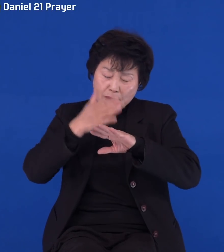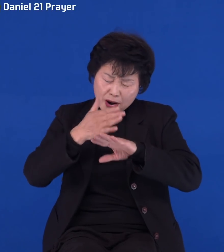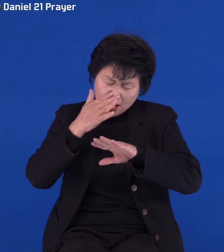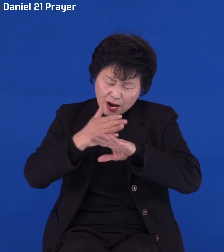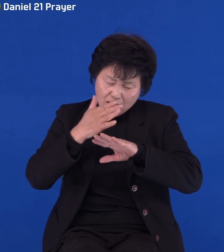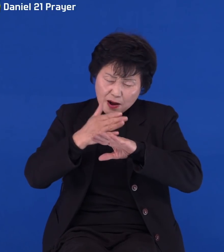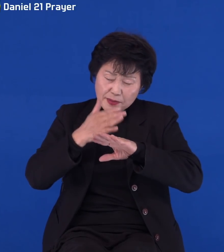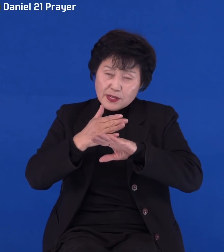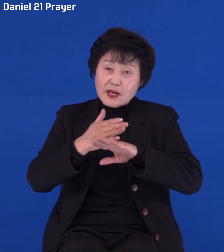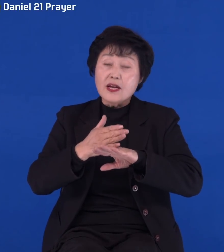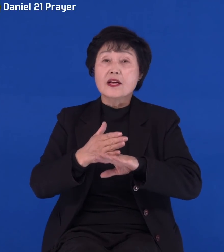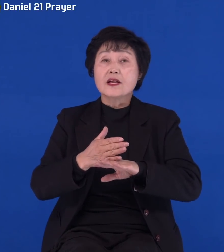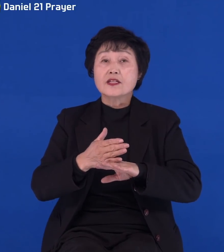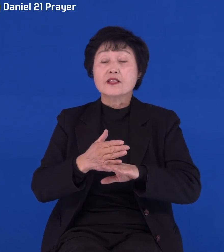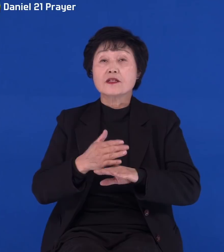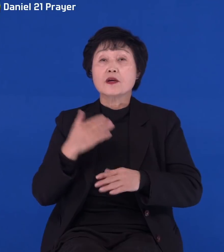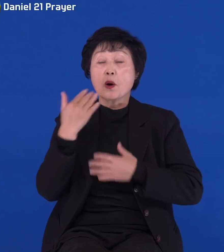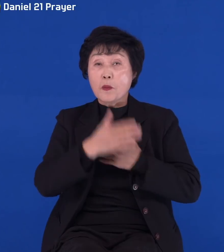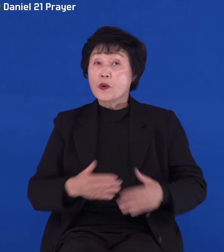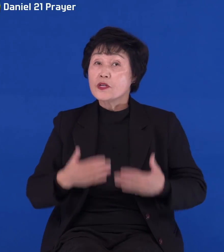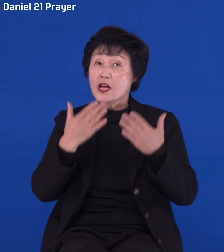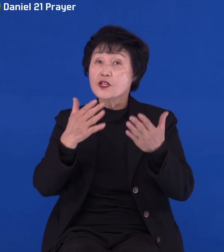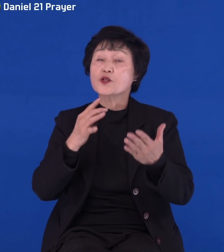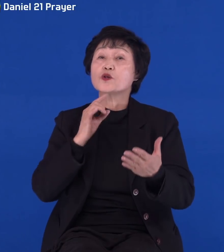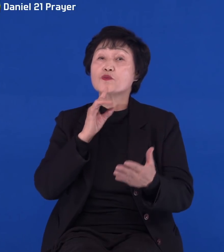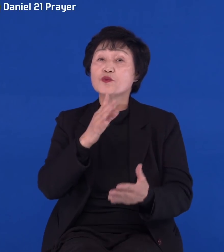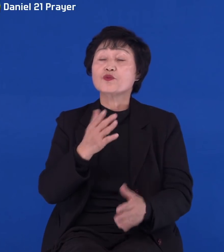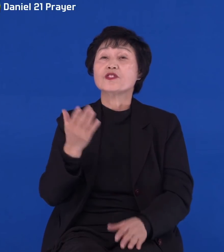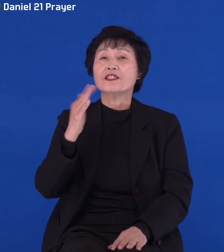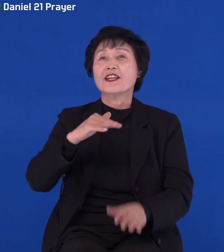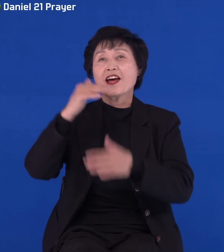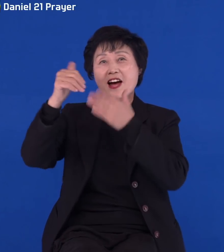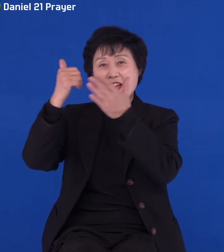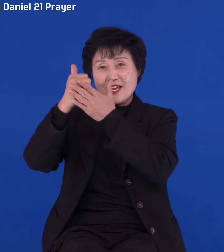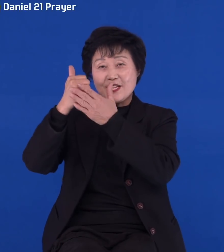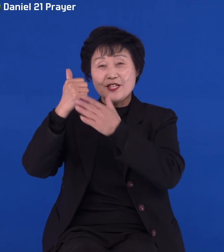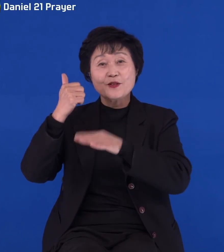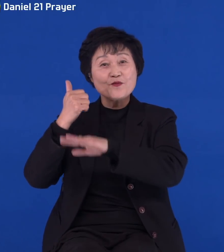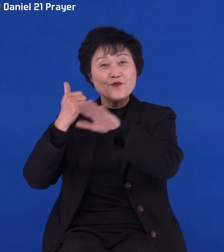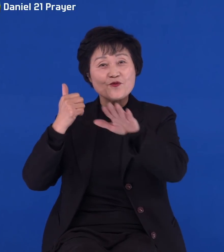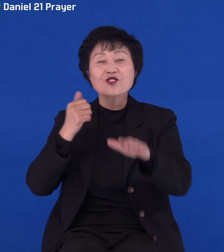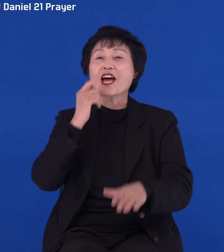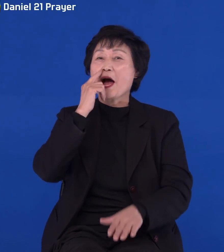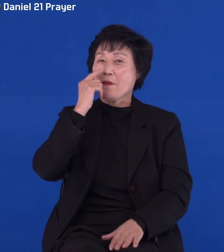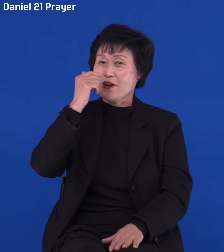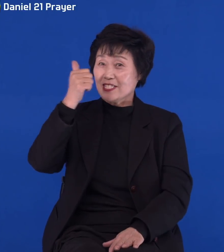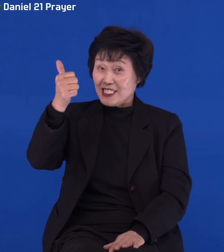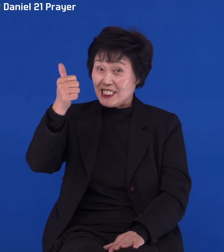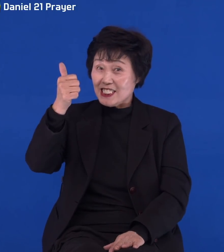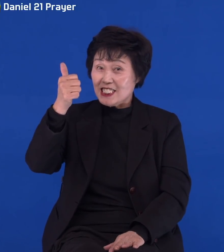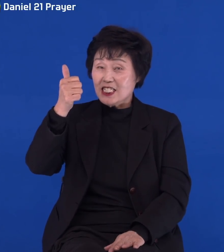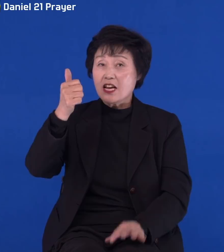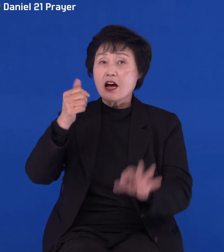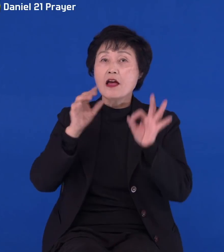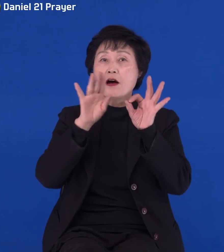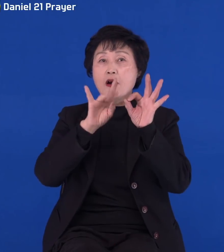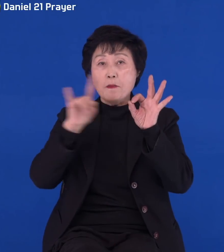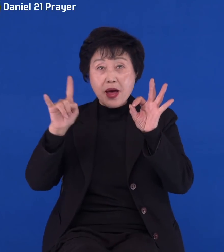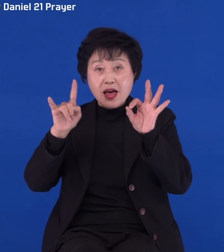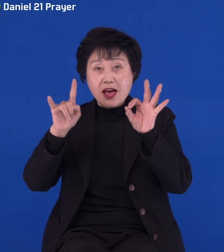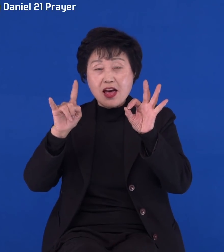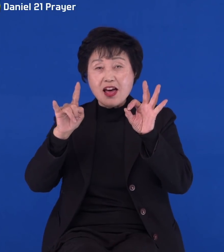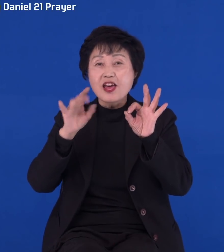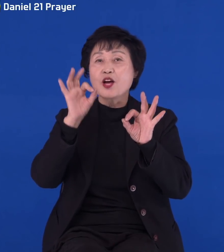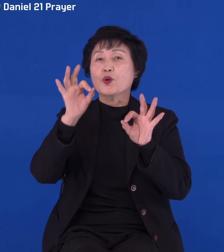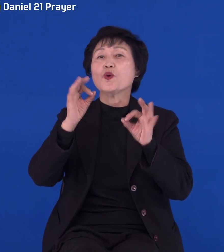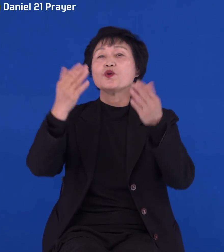했던 것뿐인데, 우리 하나님은 아버지잖아요. 10배의 돈과 그 많은 것을 주셨다니까요. 이게 우리